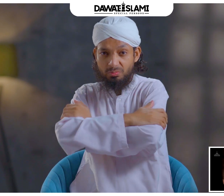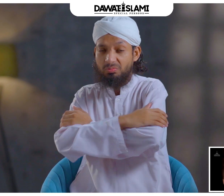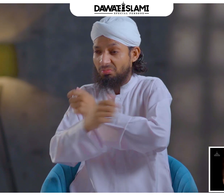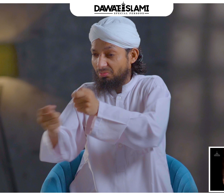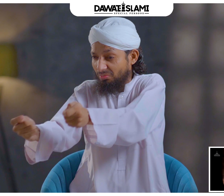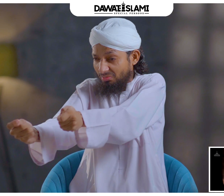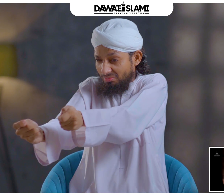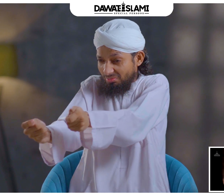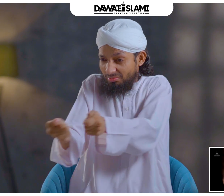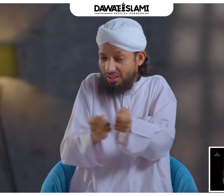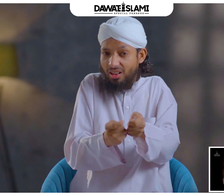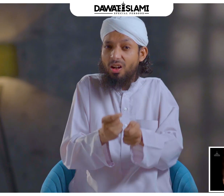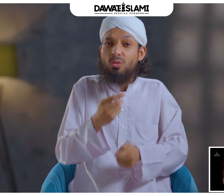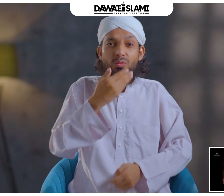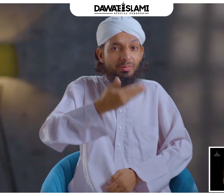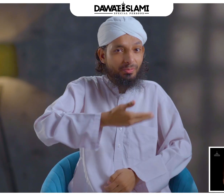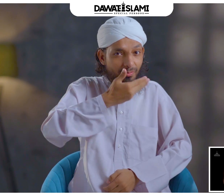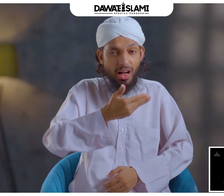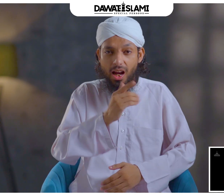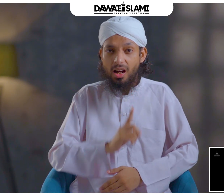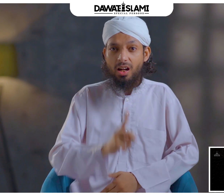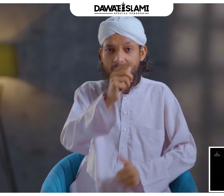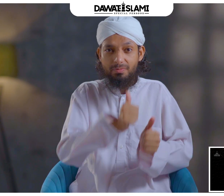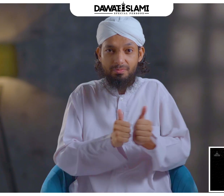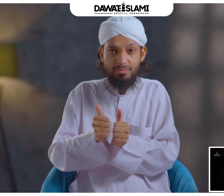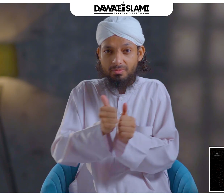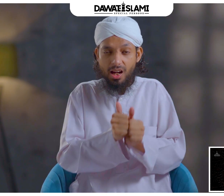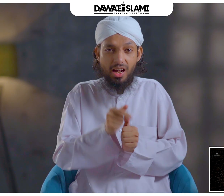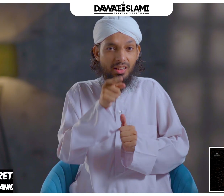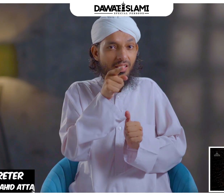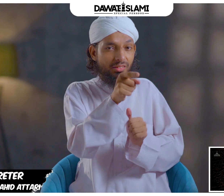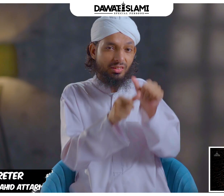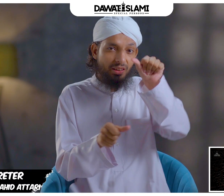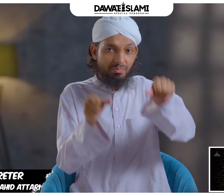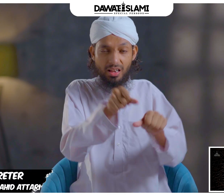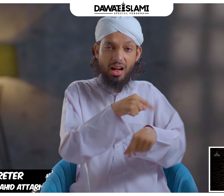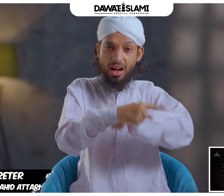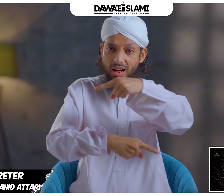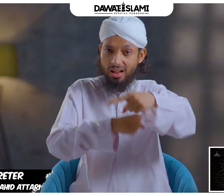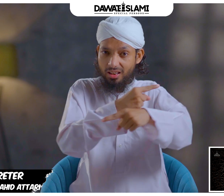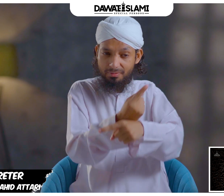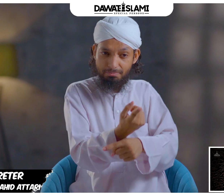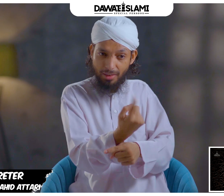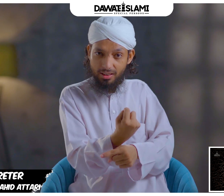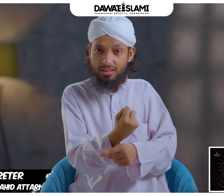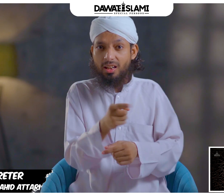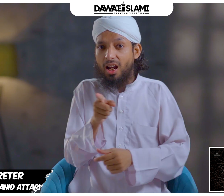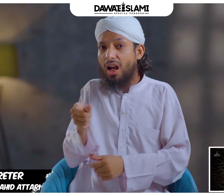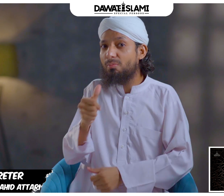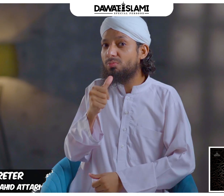آدمی پکڑے ہوئے لائے اور فریاد کی، امیر المومنین، اس ظالم سے ہمارا حق دلوایا جائے، یہ ہمارے بوڑھے باپ